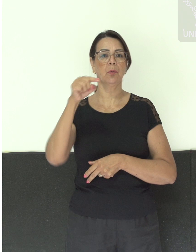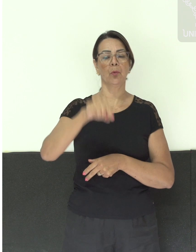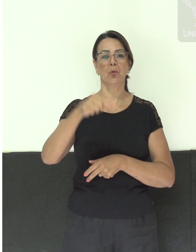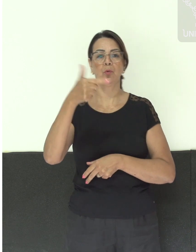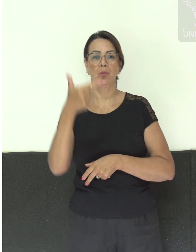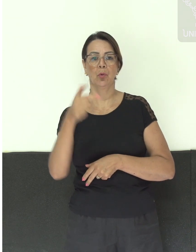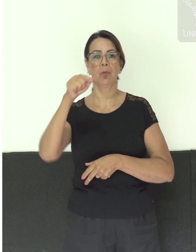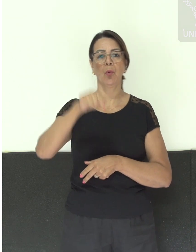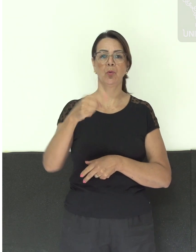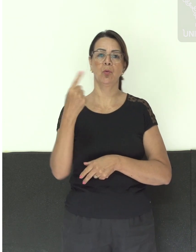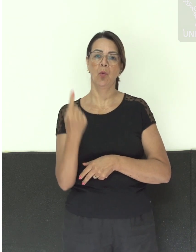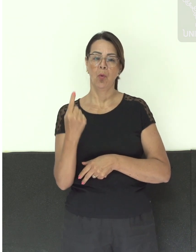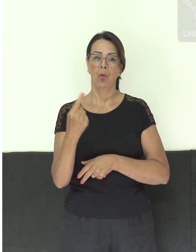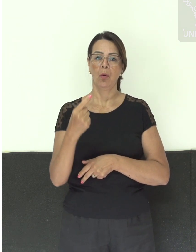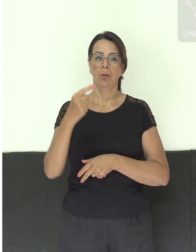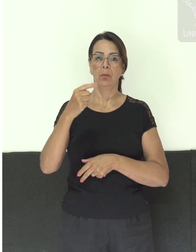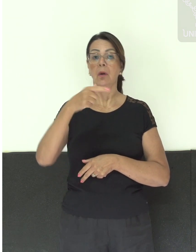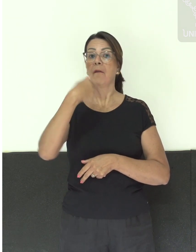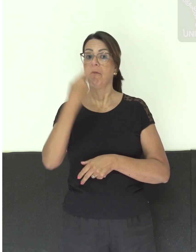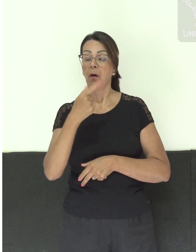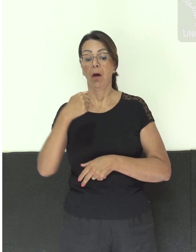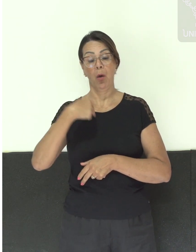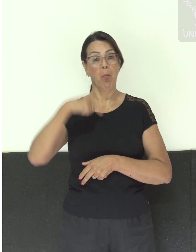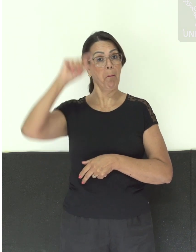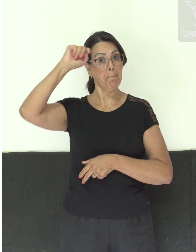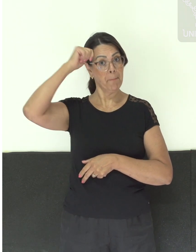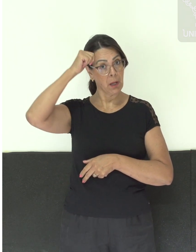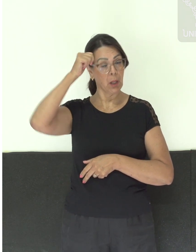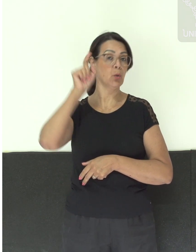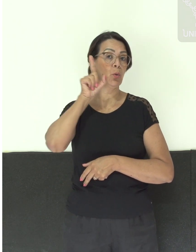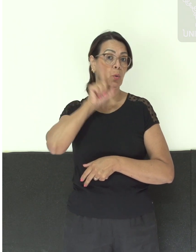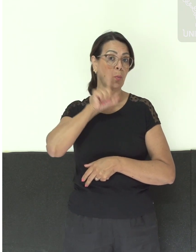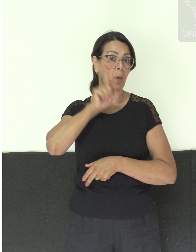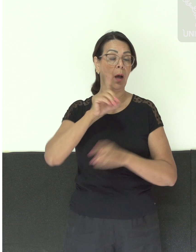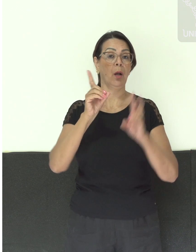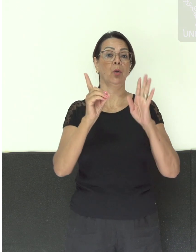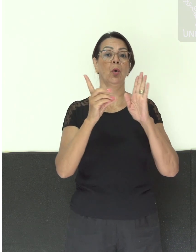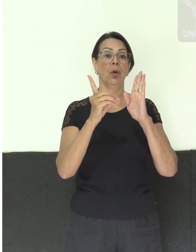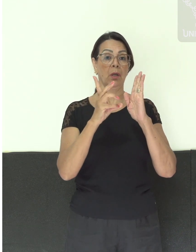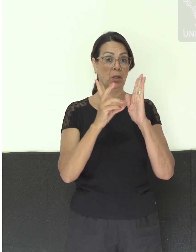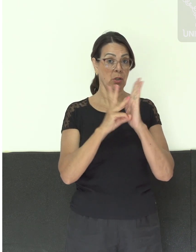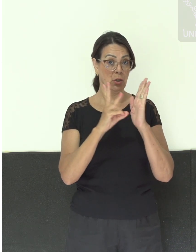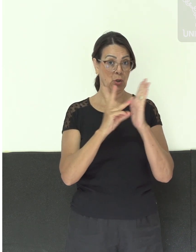6.3.2.1. Que se autodeclararam pretos, pardos e indígenas.